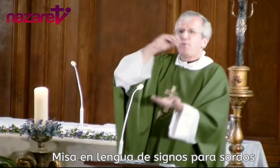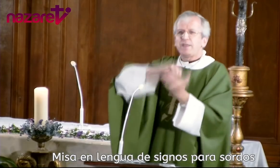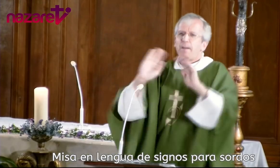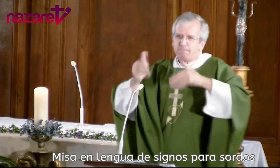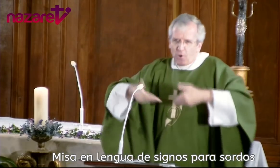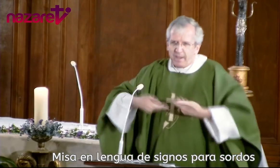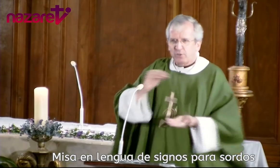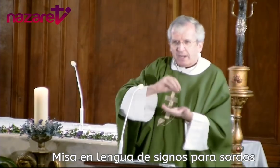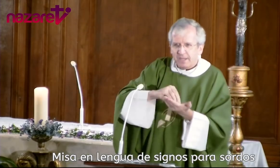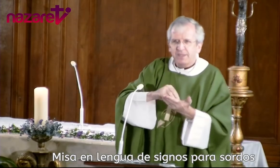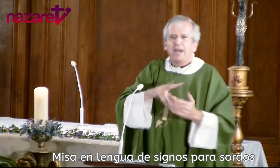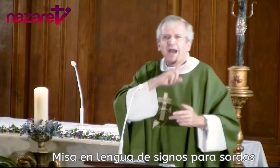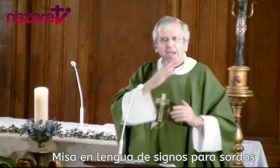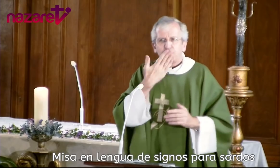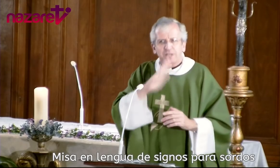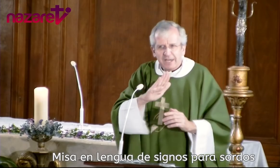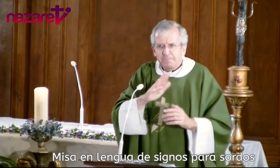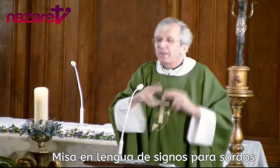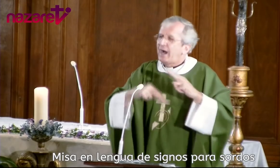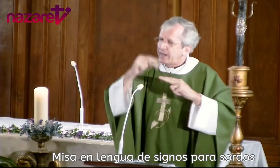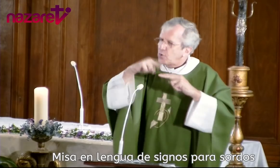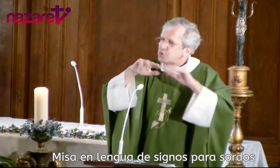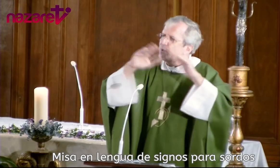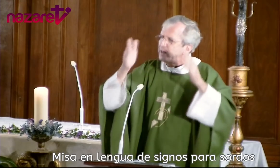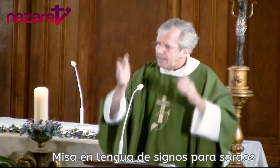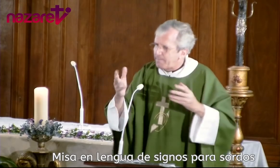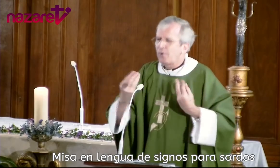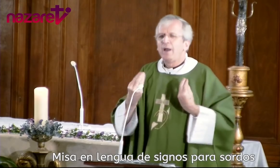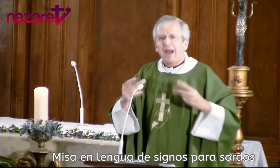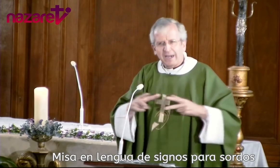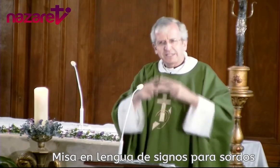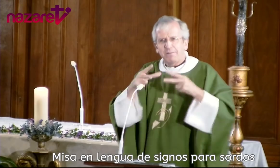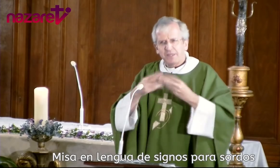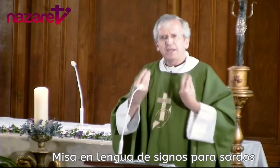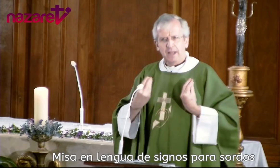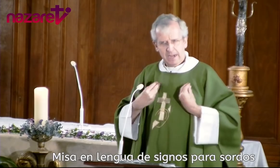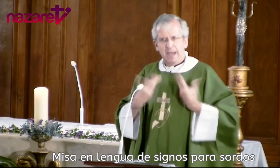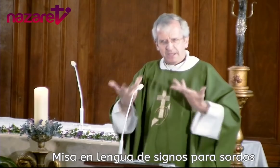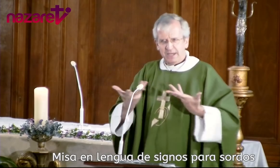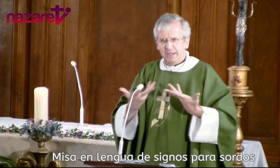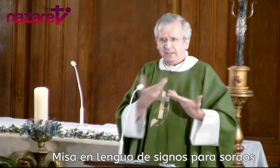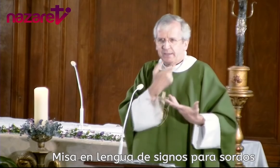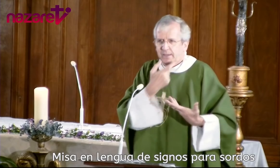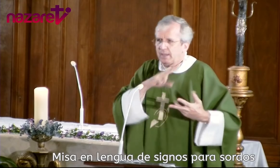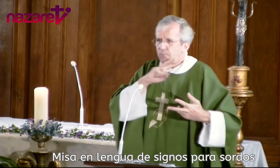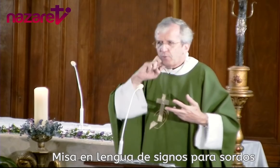pueda volver otra vez a Jerusalén a reconstruir el templo, a restablecer la vida que el pueblo de